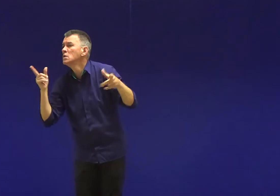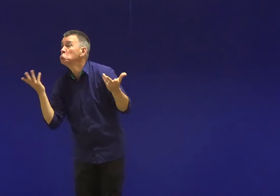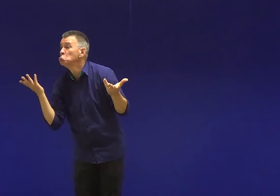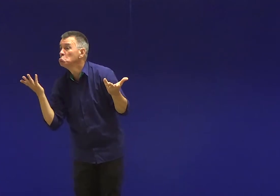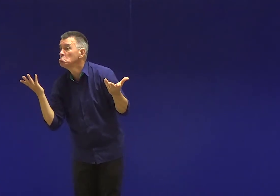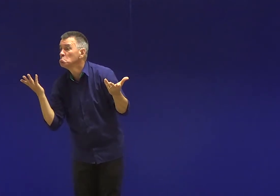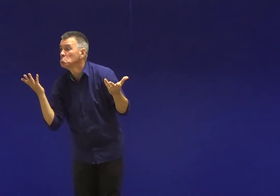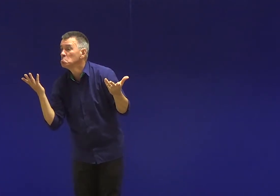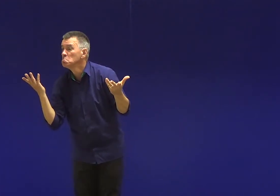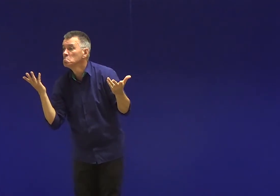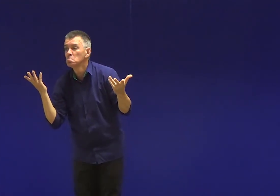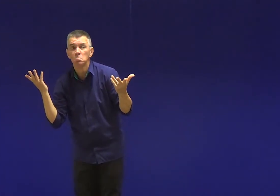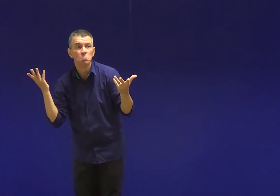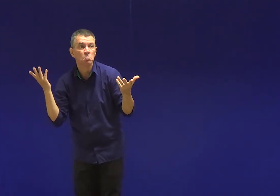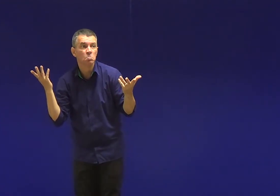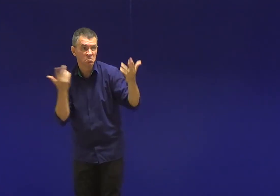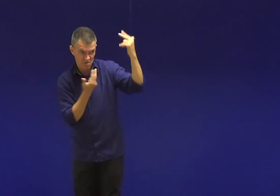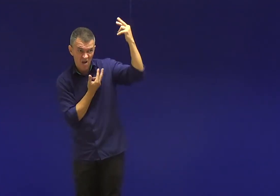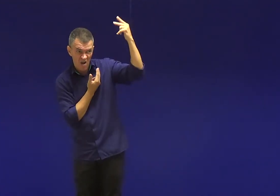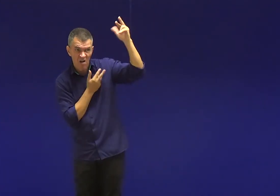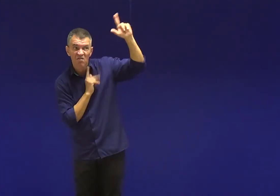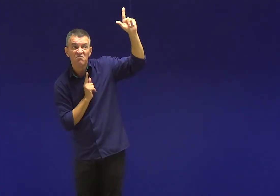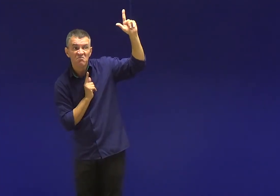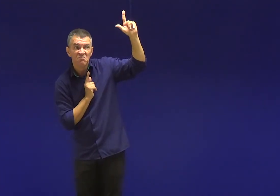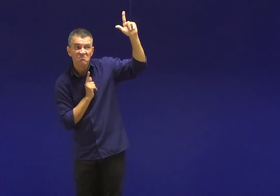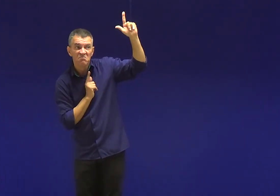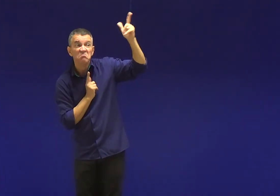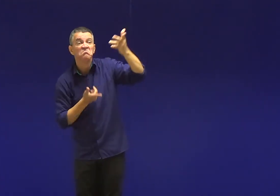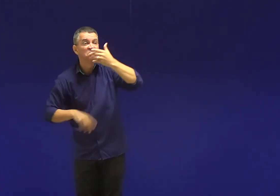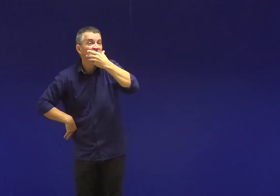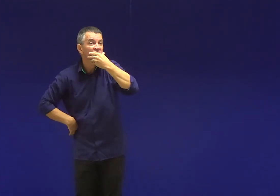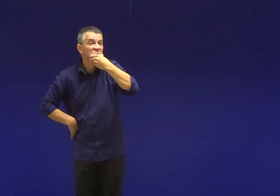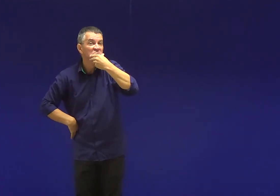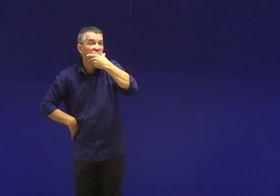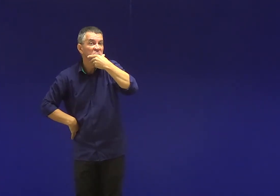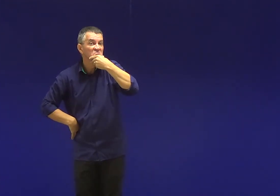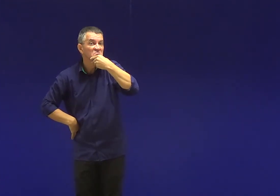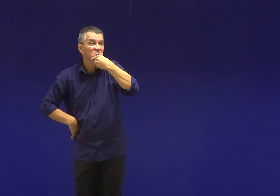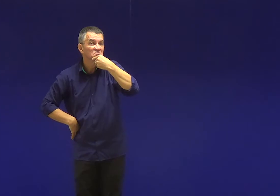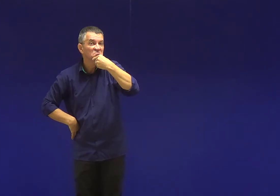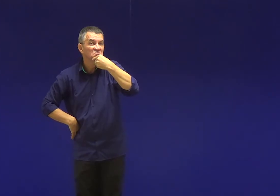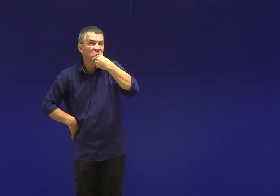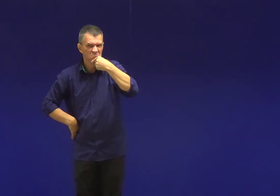Ele é semelhante a nós? Nós somos semelhantes a Ele? Somos diferentes?